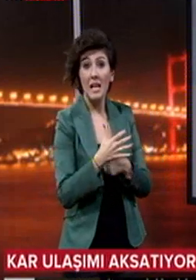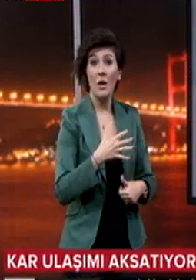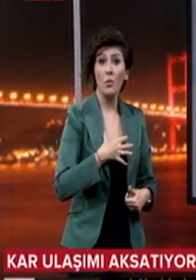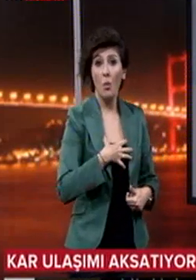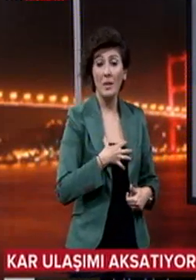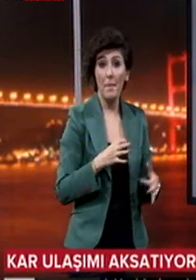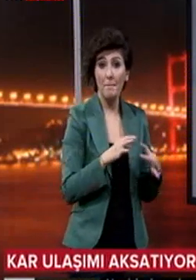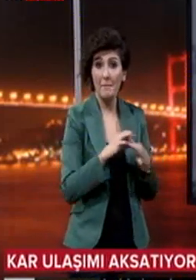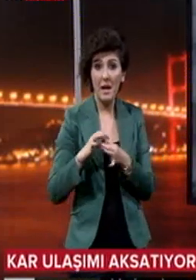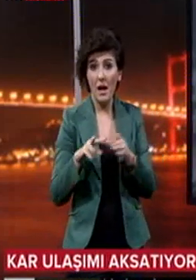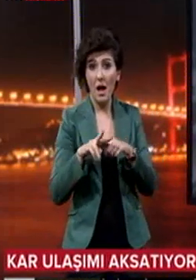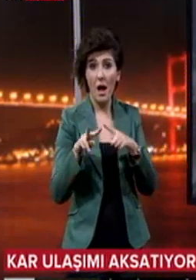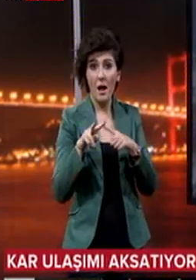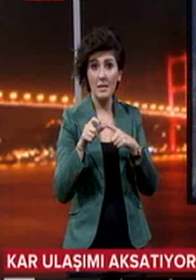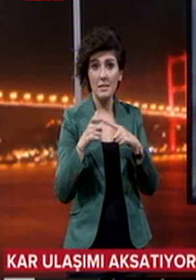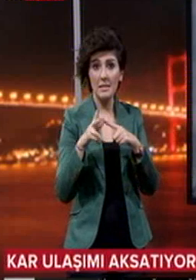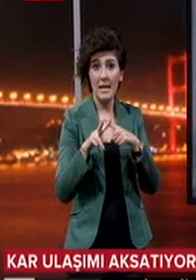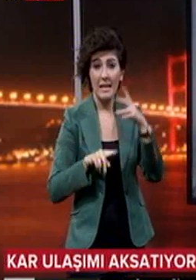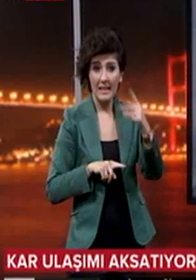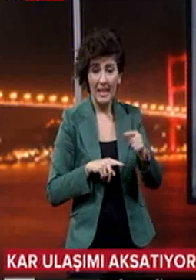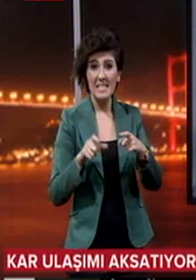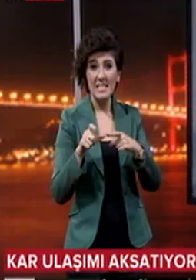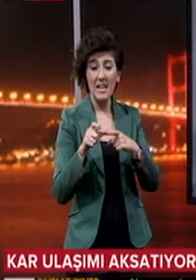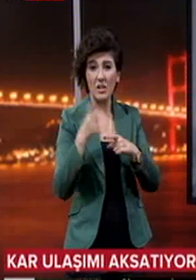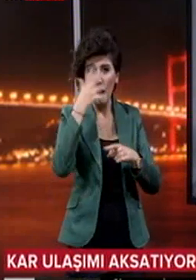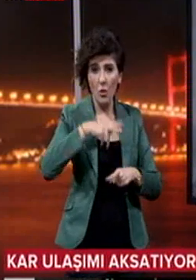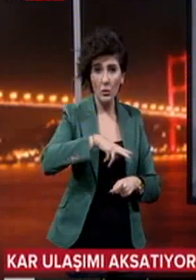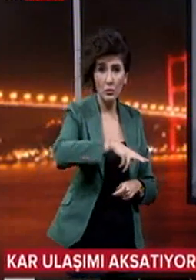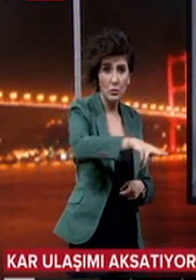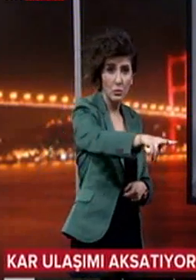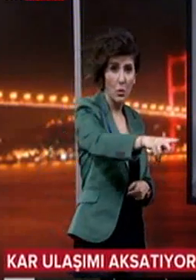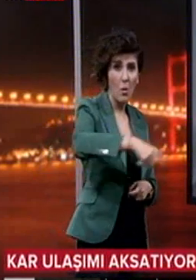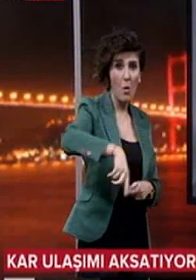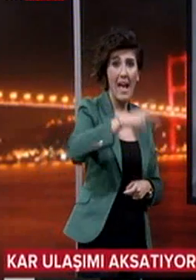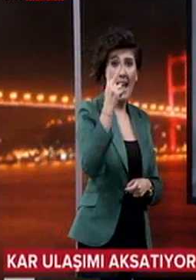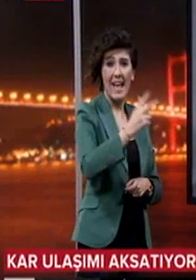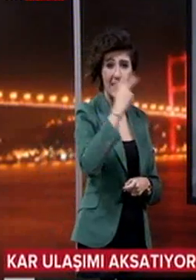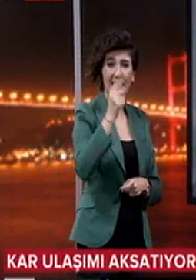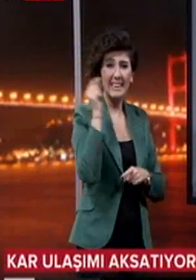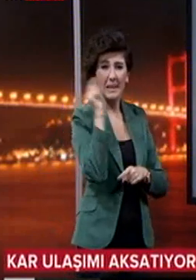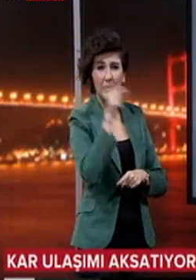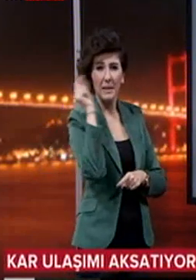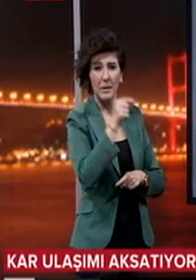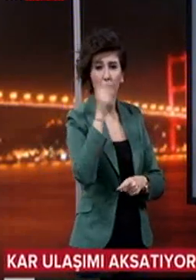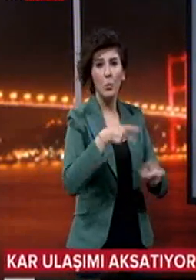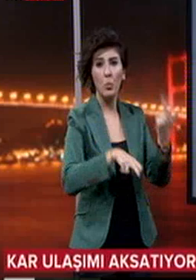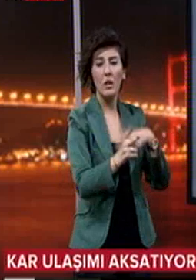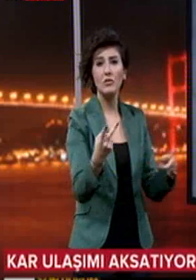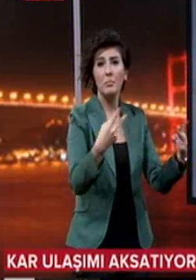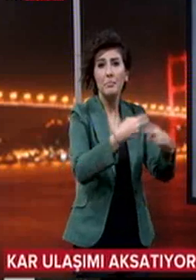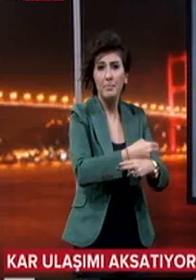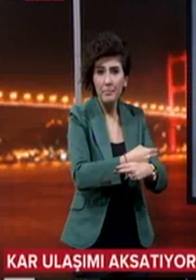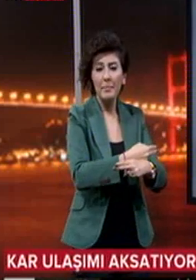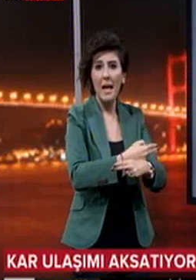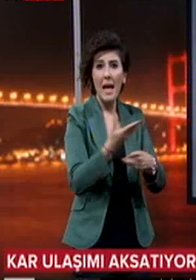Antalya'yı Konya'ya bağlayan Akseki-Seydişehir Karayolu'nun Alacabel mevkiinde etkili olan tipi ulaşımı etkiledi. Kapalı